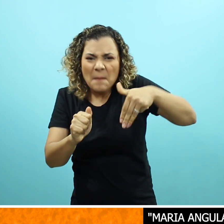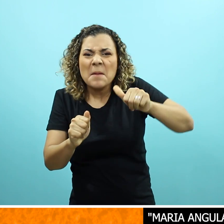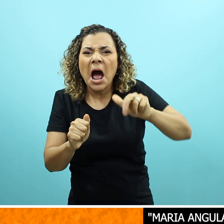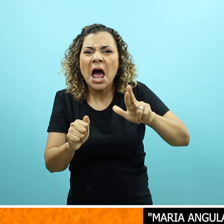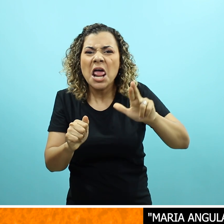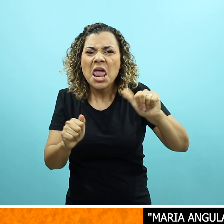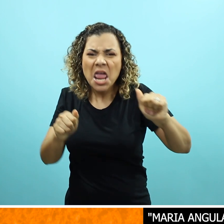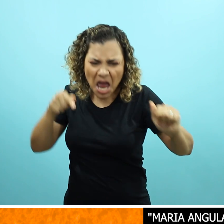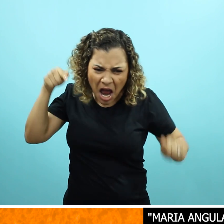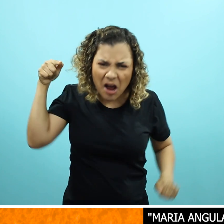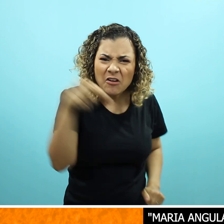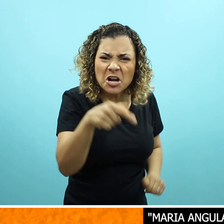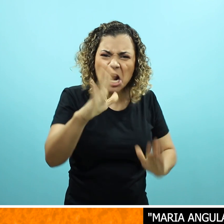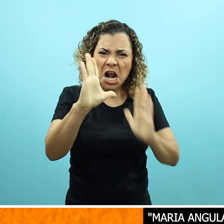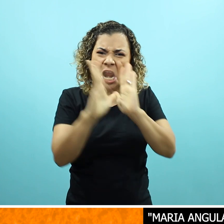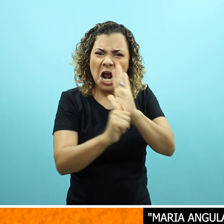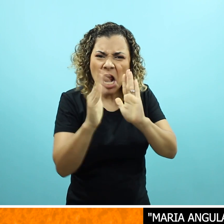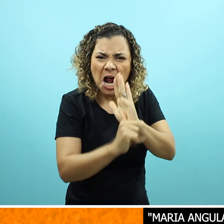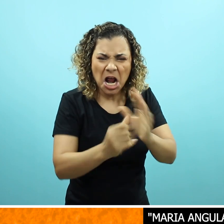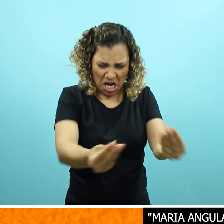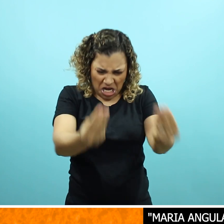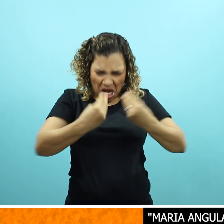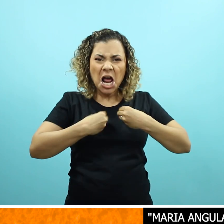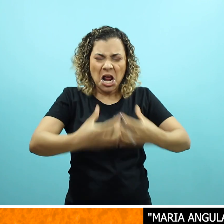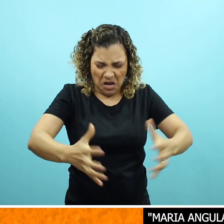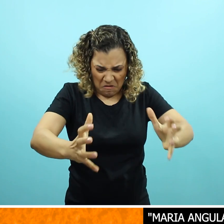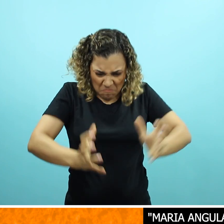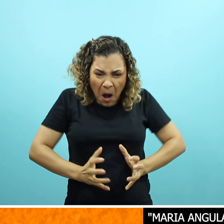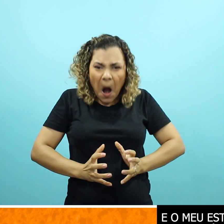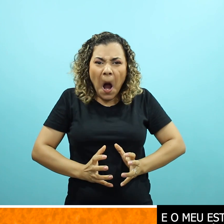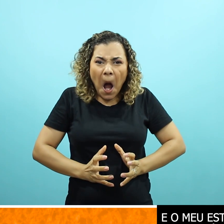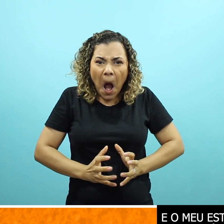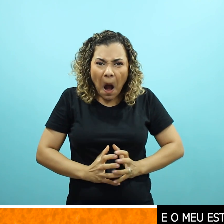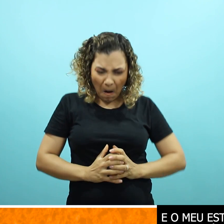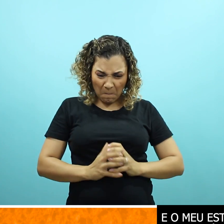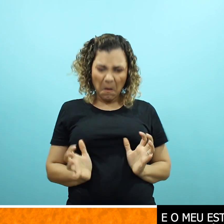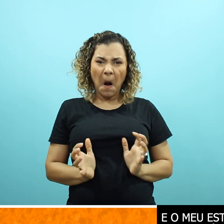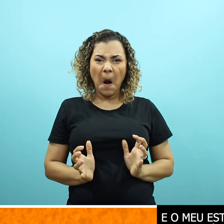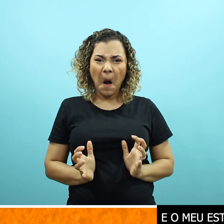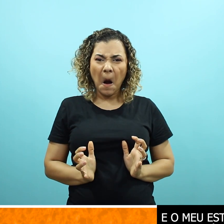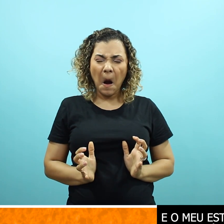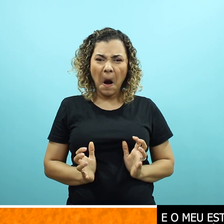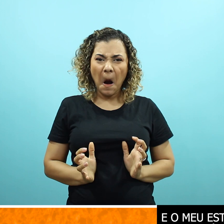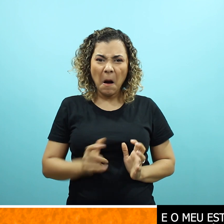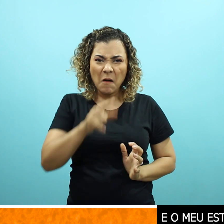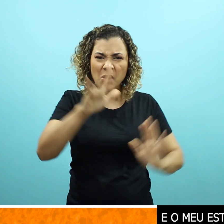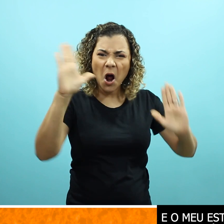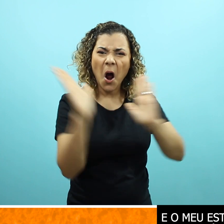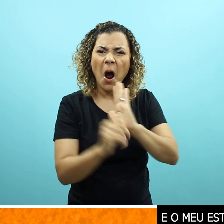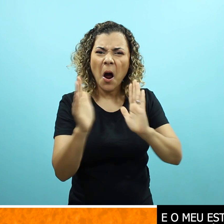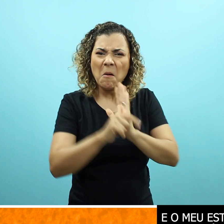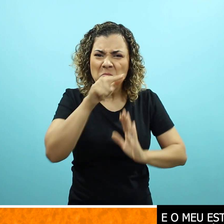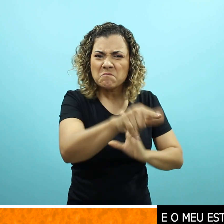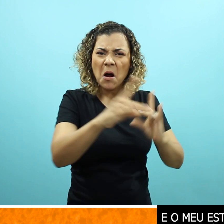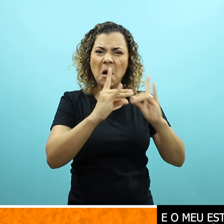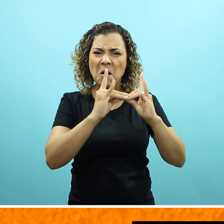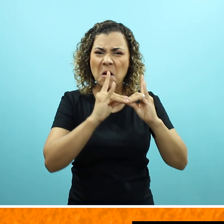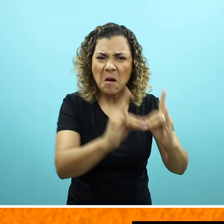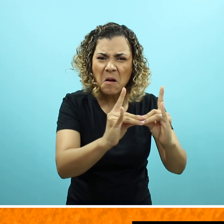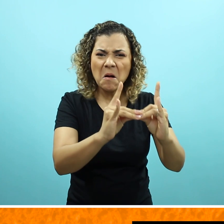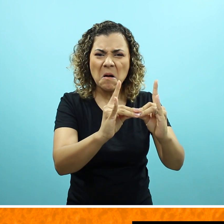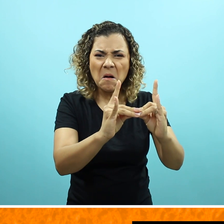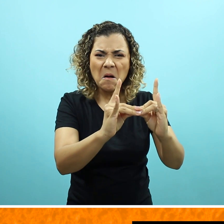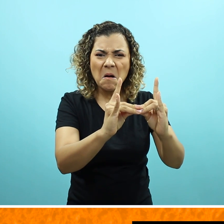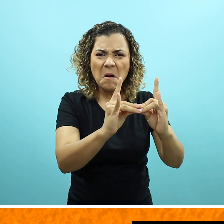Maria Angula, devolva as minhas tripas e o meu estômago, que você roubou